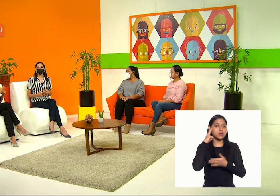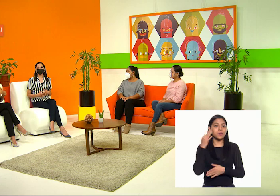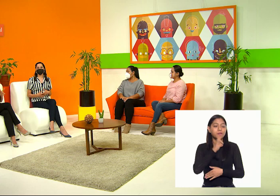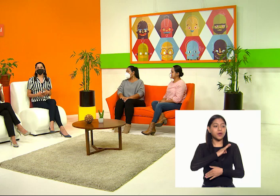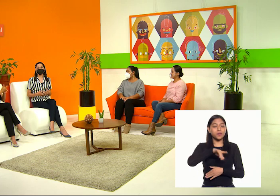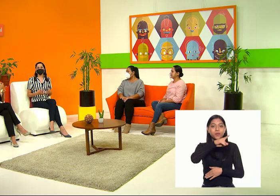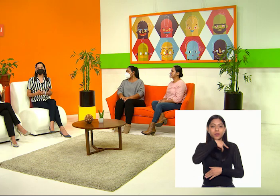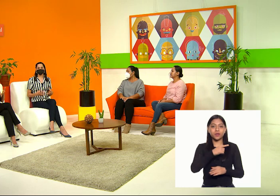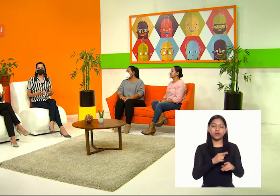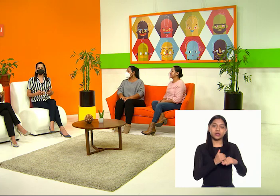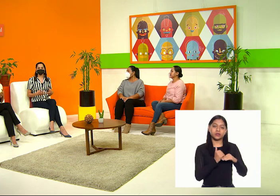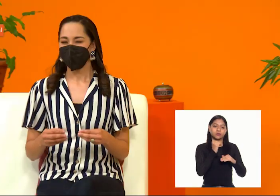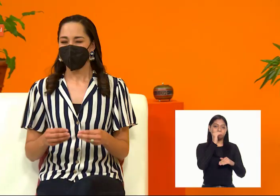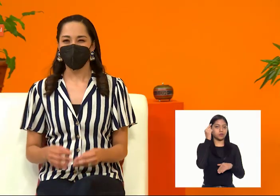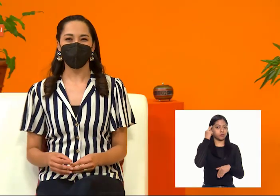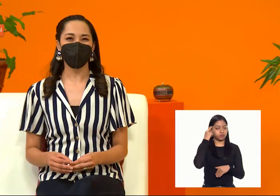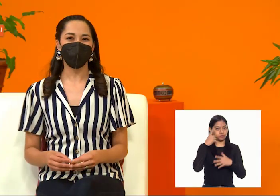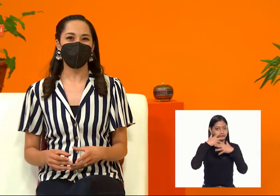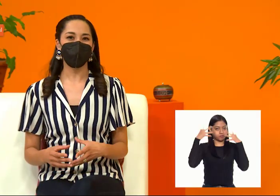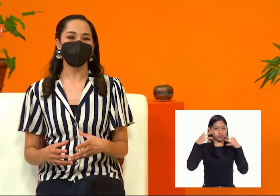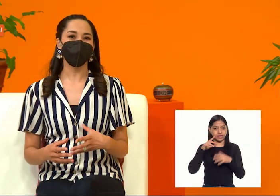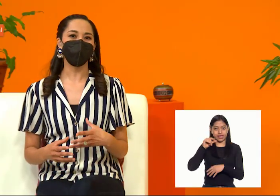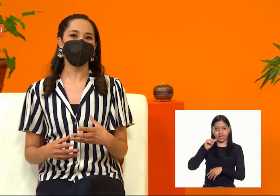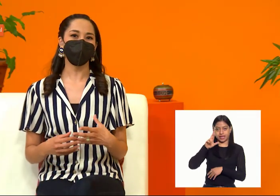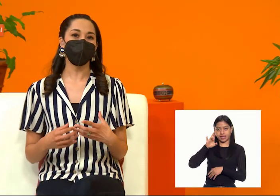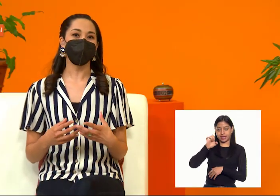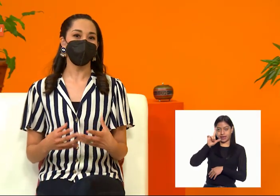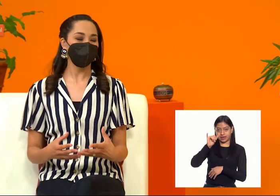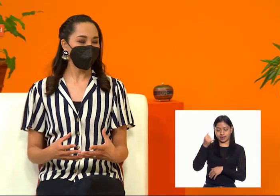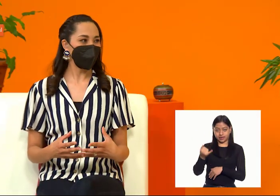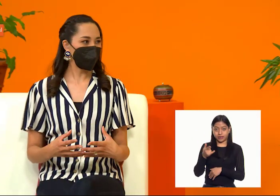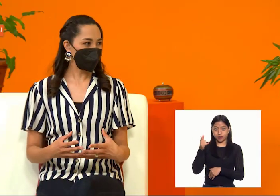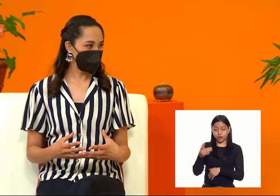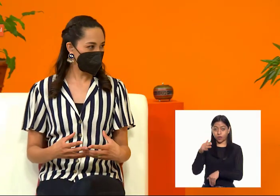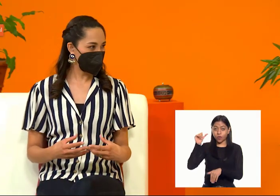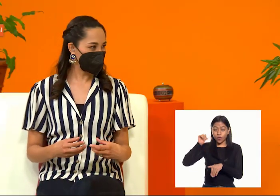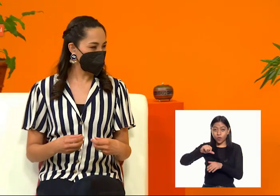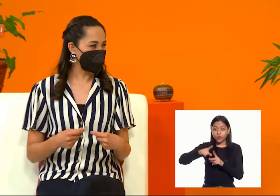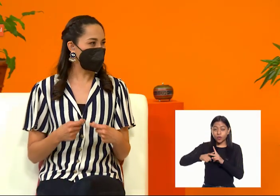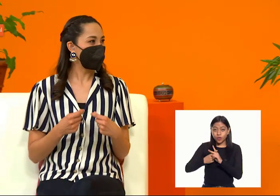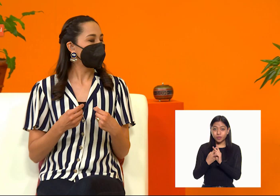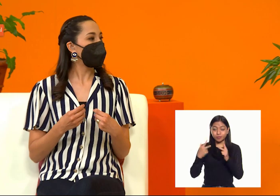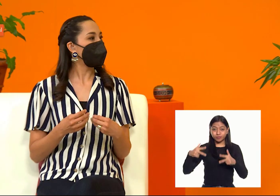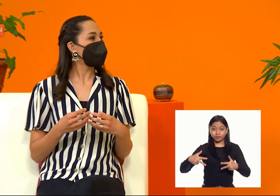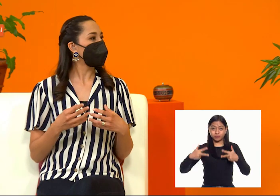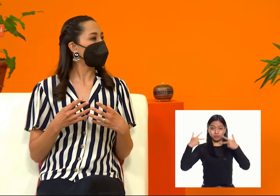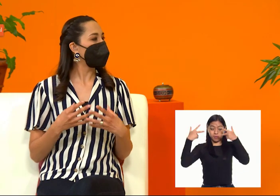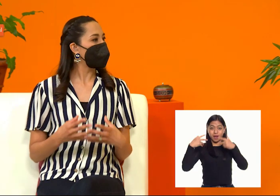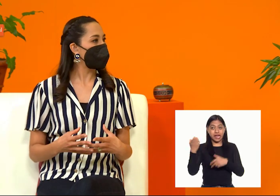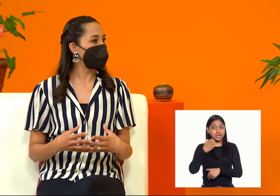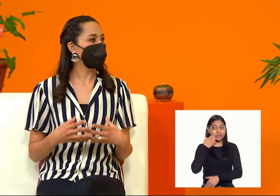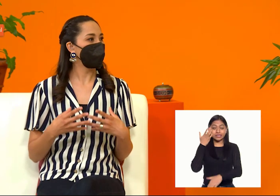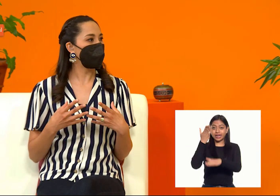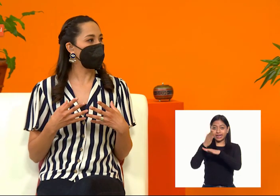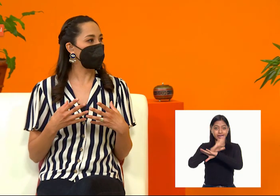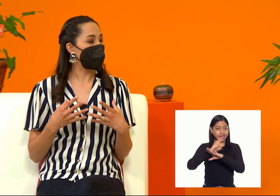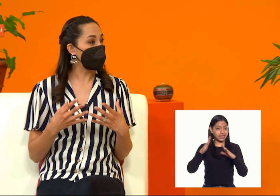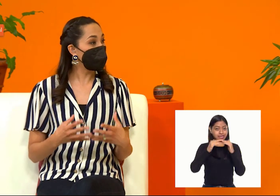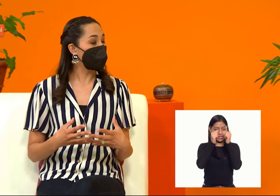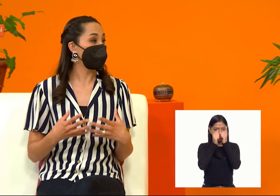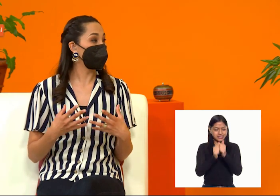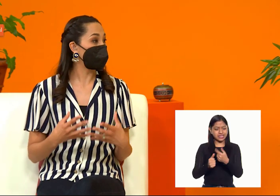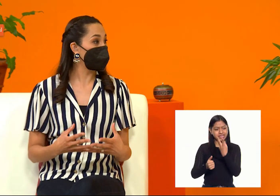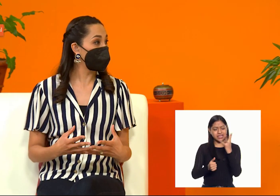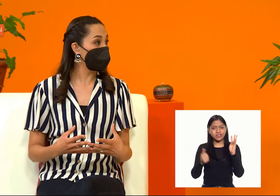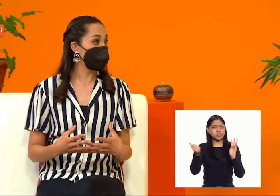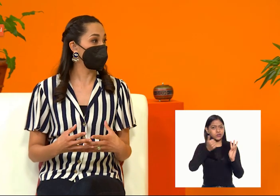decisiva al desarrollo del pensamiento. Arely, a partir de que se implementa la educación a distancia, ¿qué pasa con las